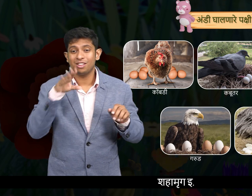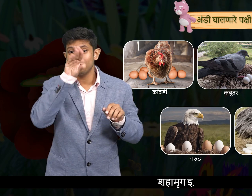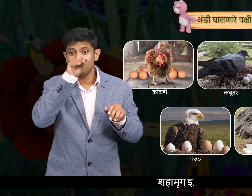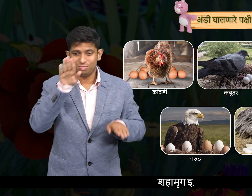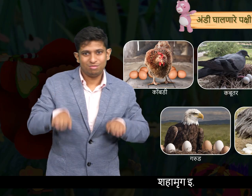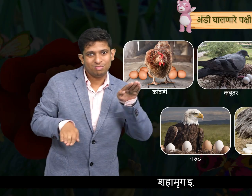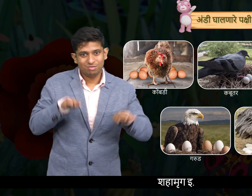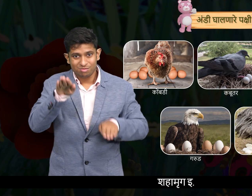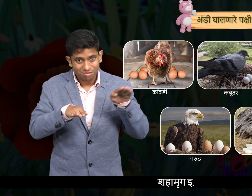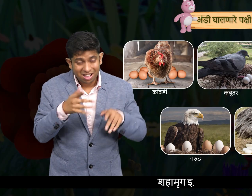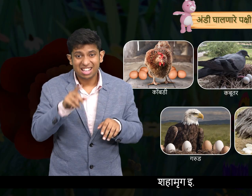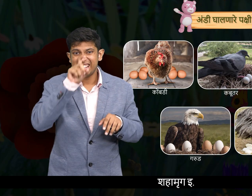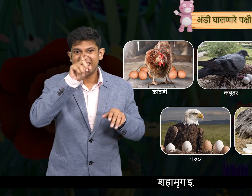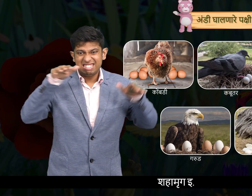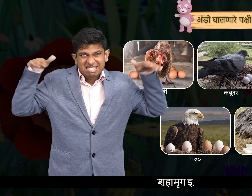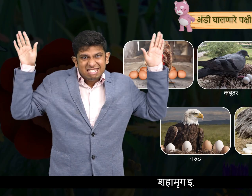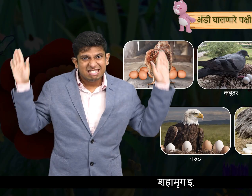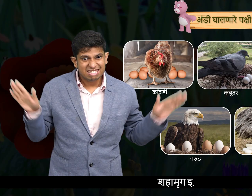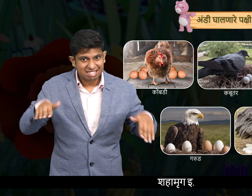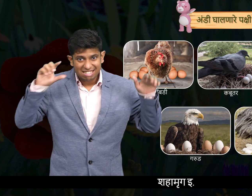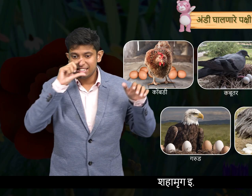शहामृग इत्यादी.